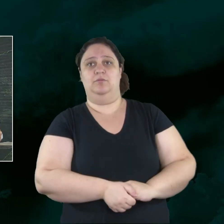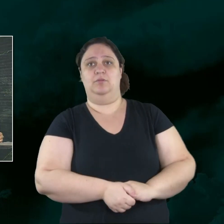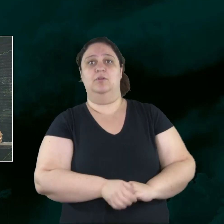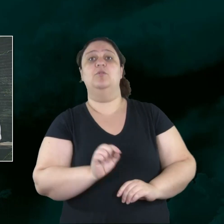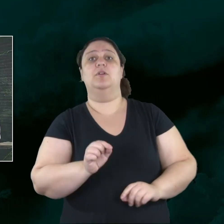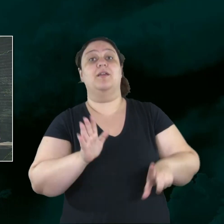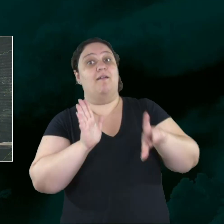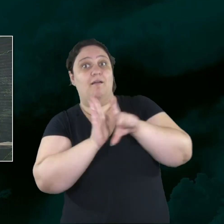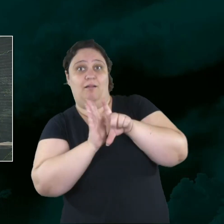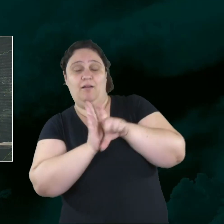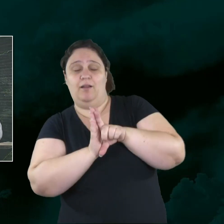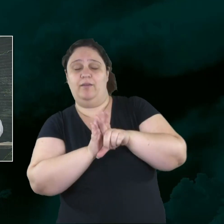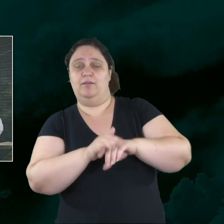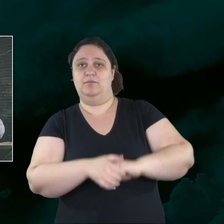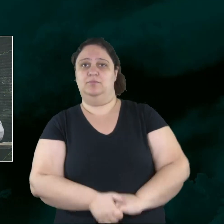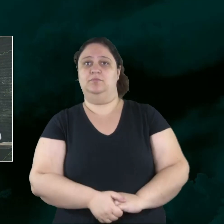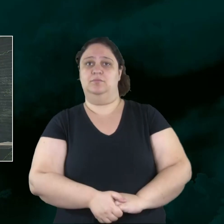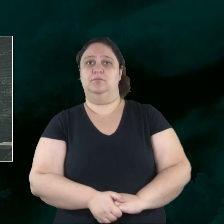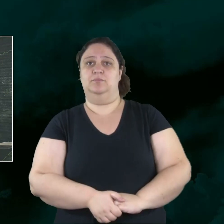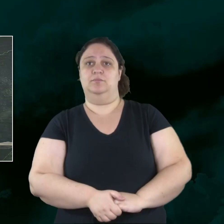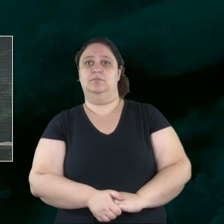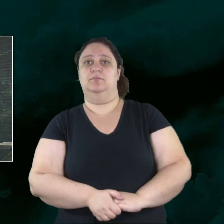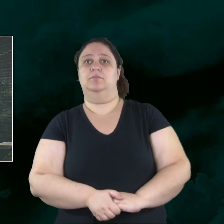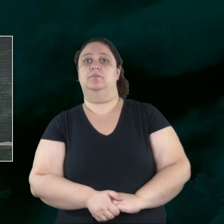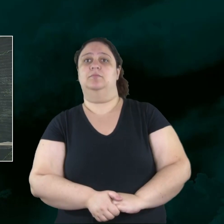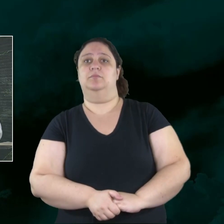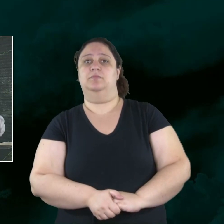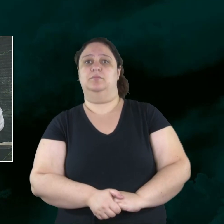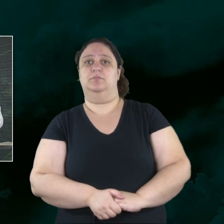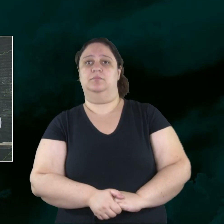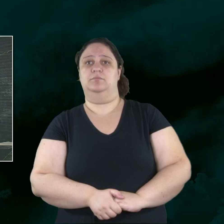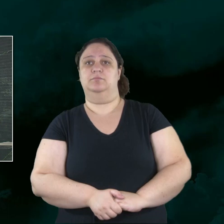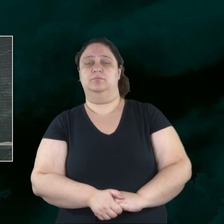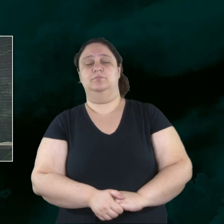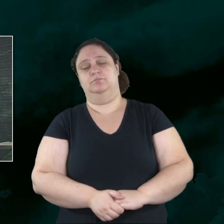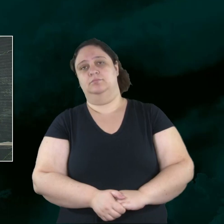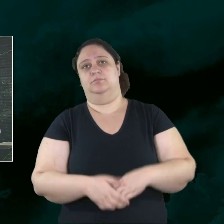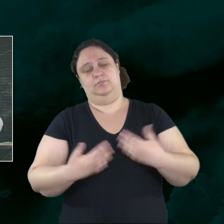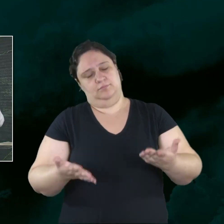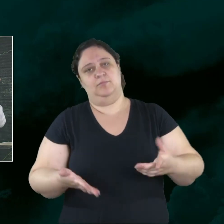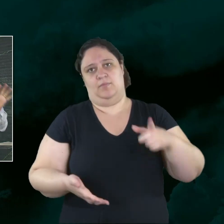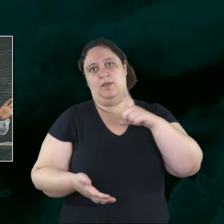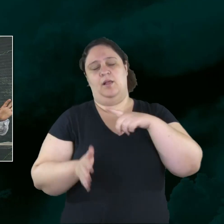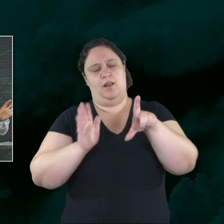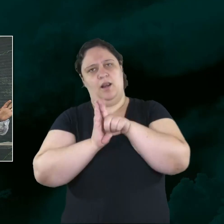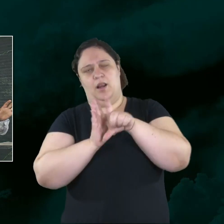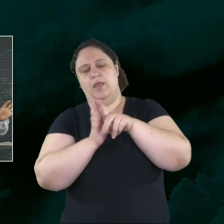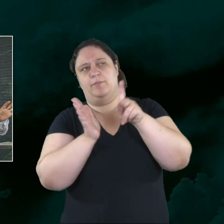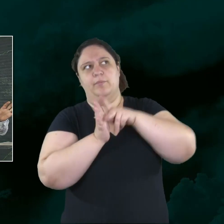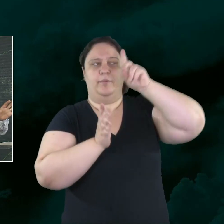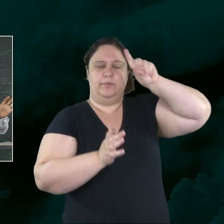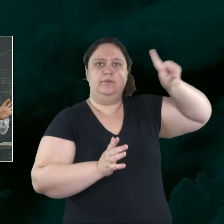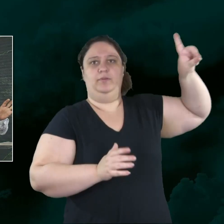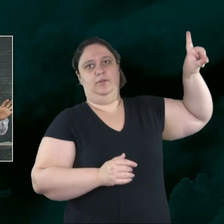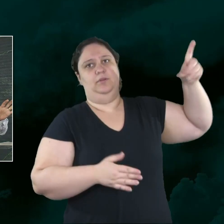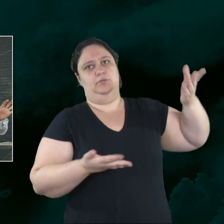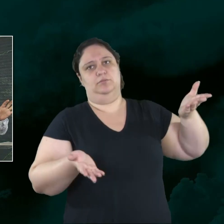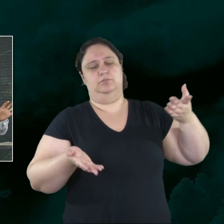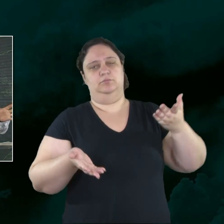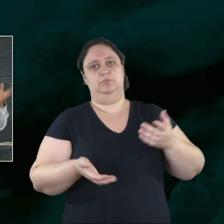própria lei. É a própria lei. Claro que essa lei veio da palavra de Deus,